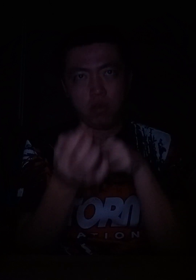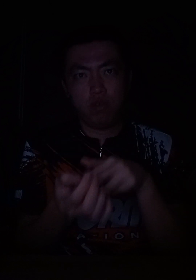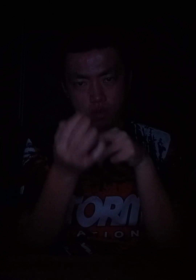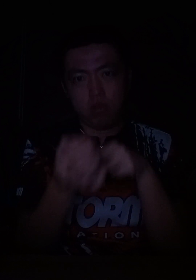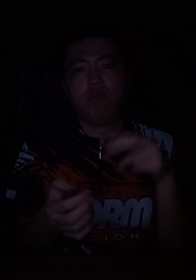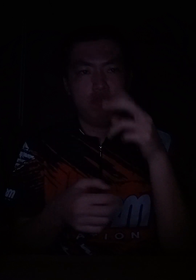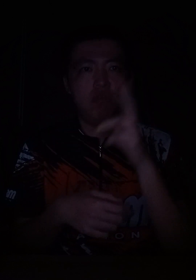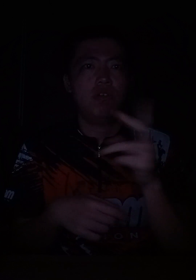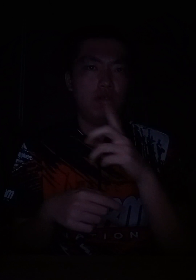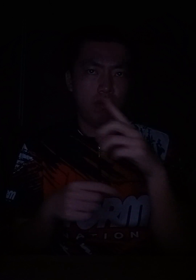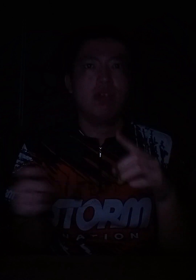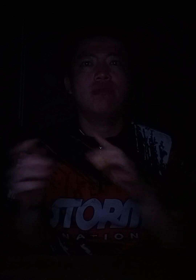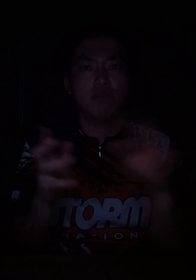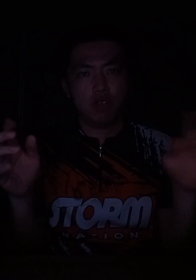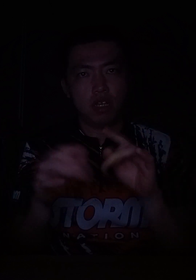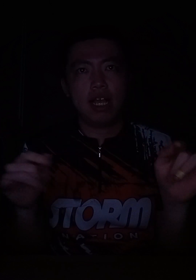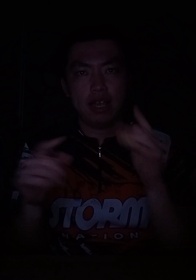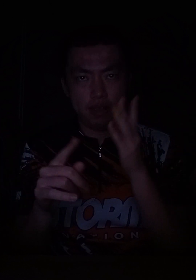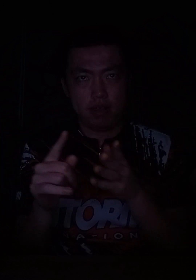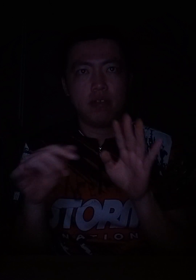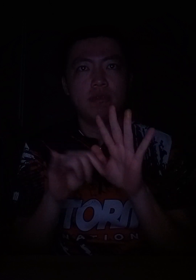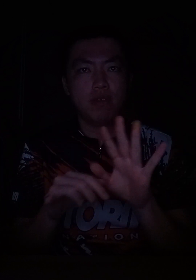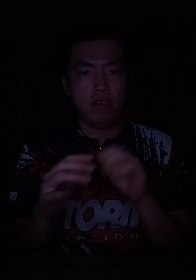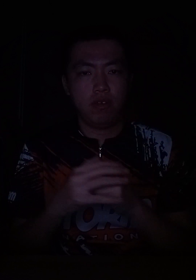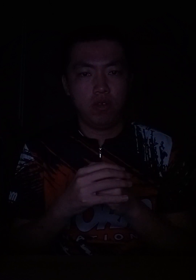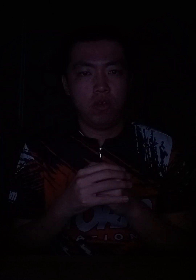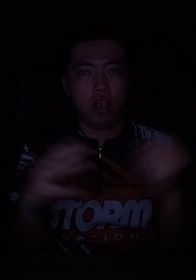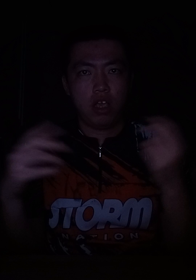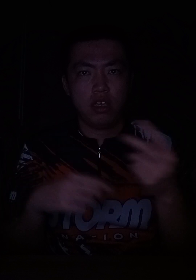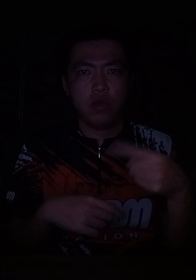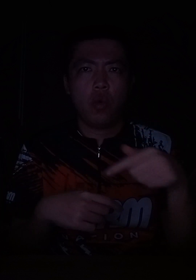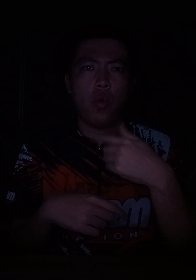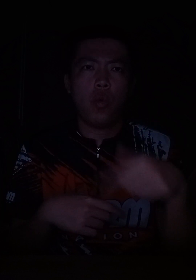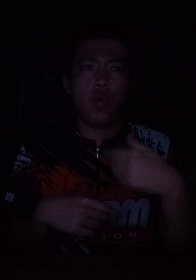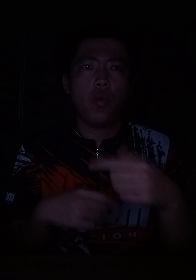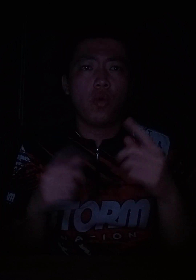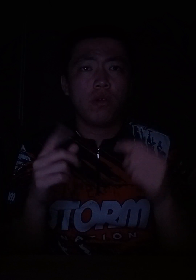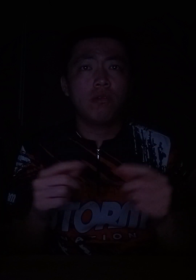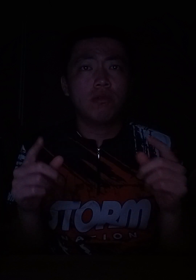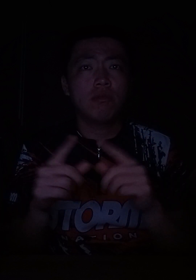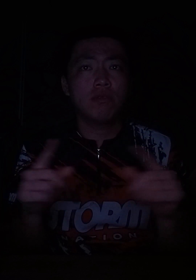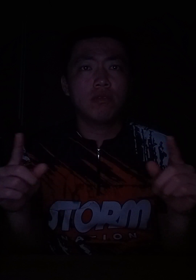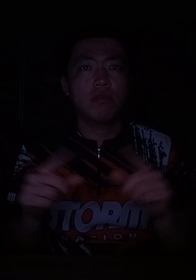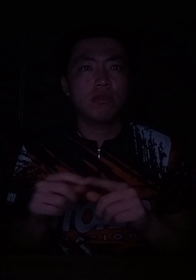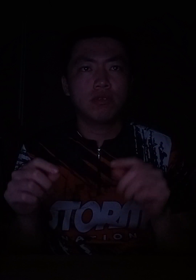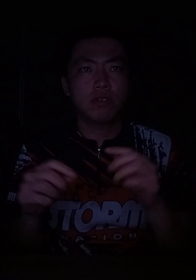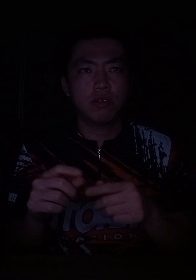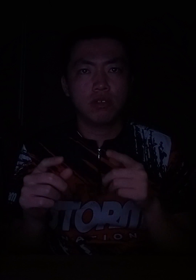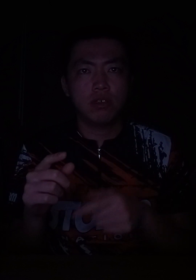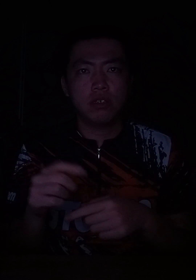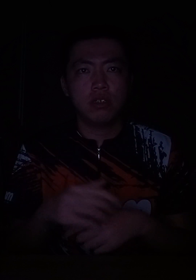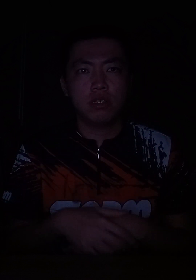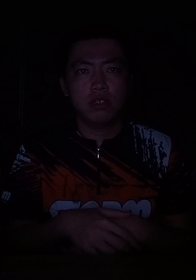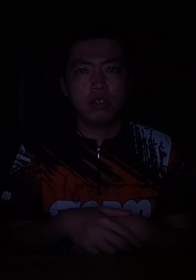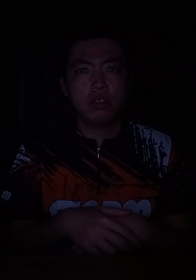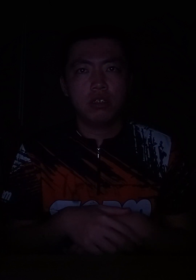이상 투입하도록 규정을 강화했지만 A씨는 혼자서 작업에 나섰던 것으로 알려졌습니다. 고장